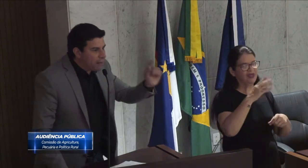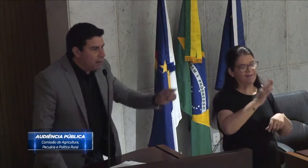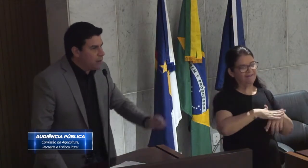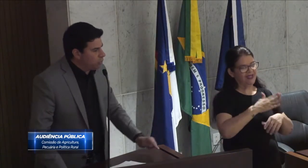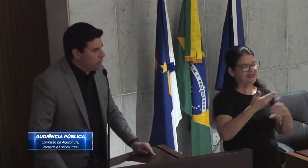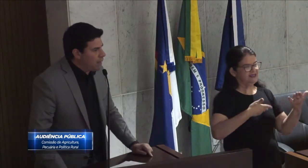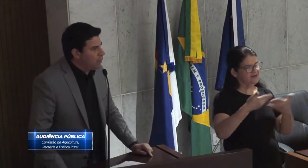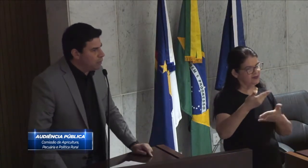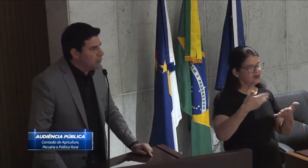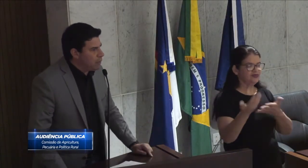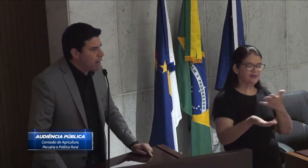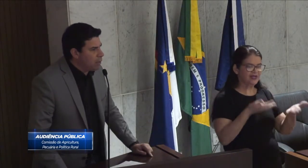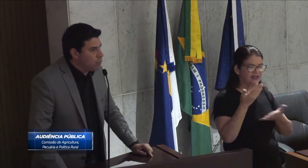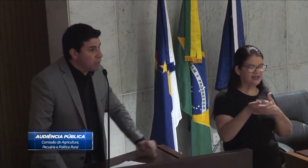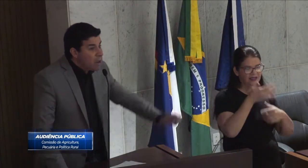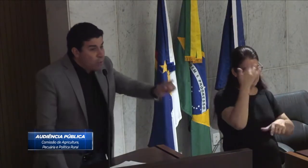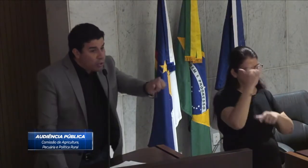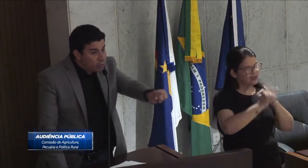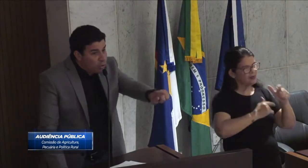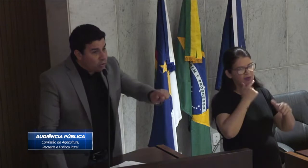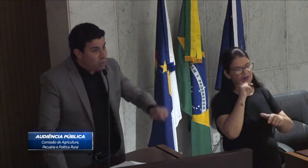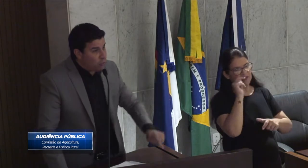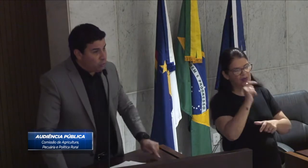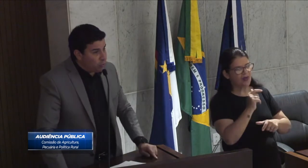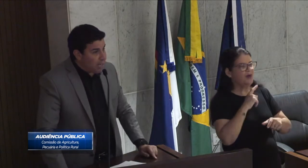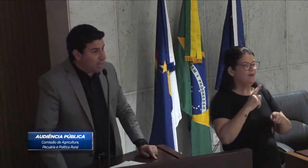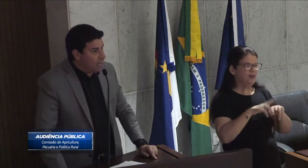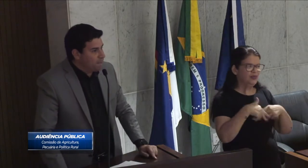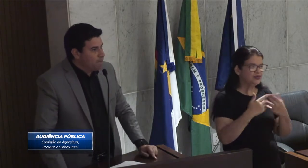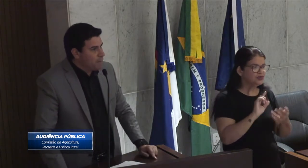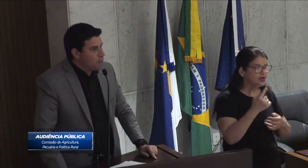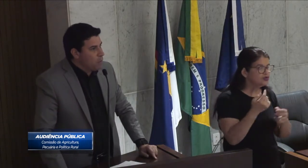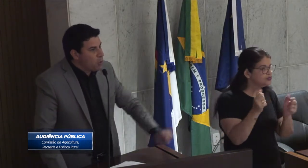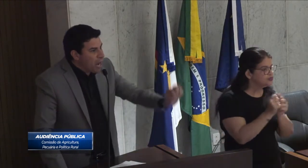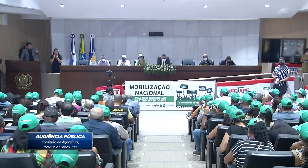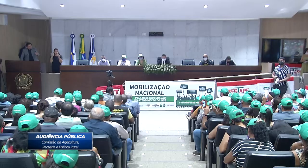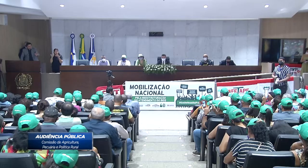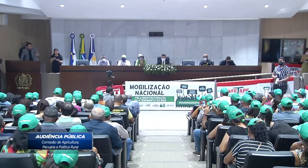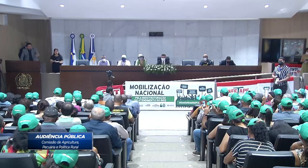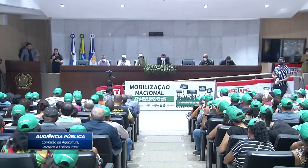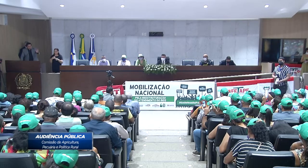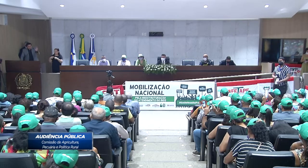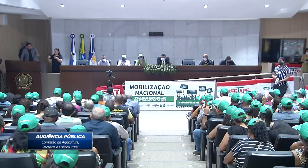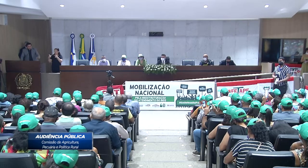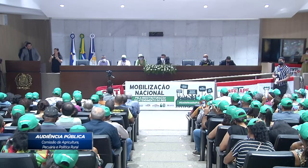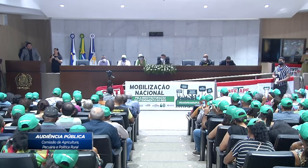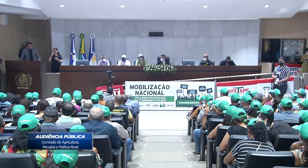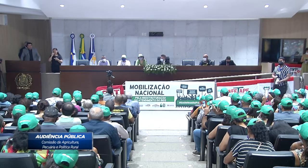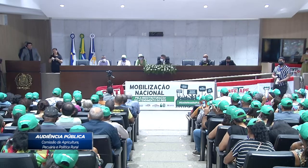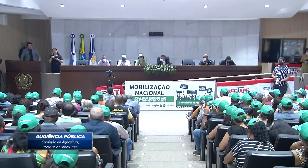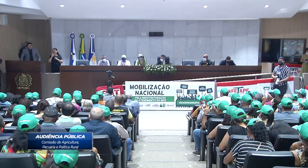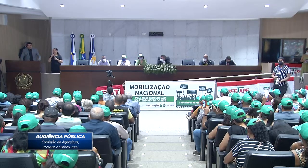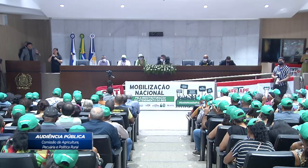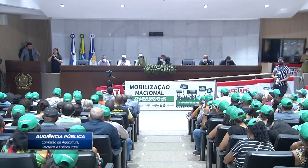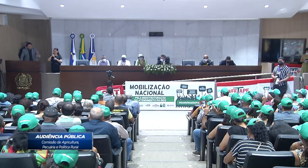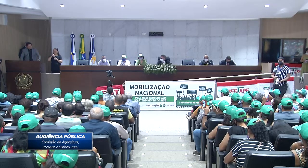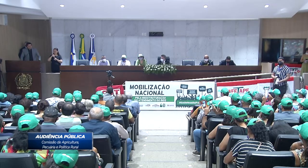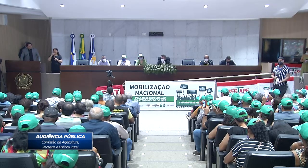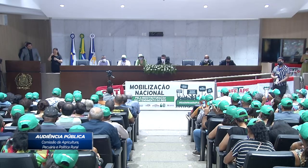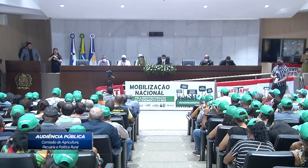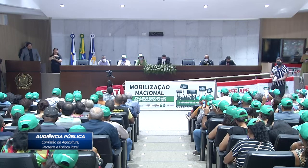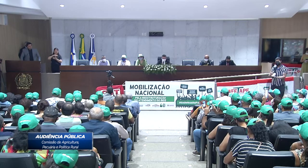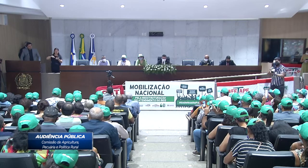para atender os trabalhadores e trabalhadoras. Por isso que nós estamos juntos aqui, porque a nossa luta é uma só. A